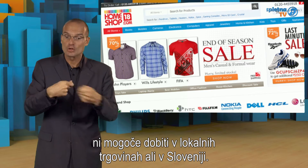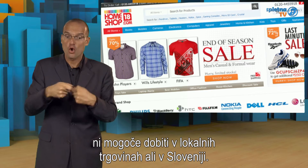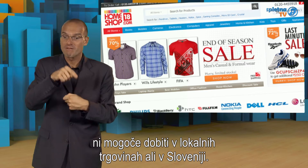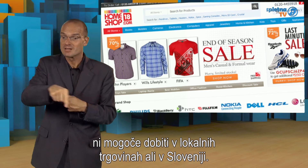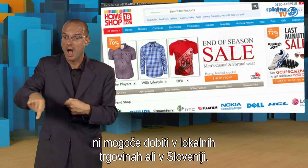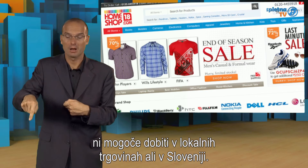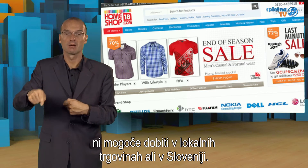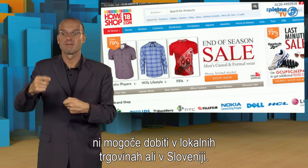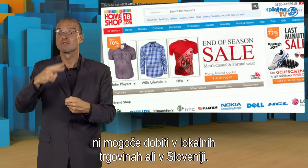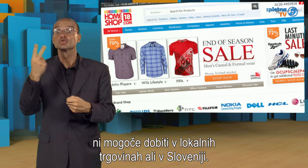Sloveniji.